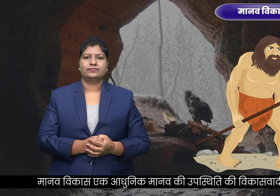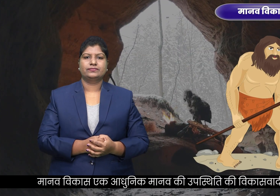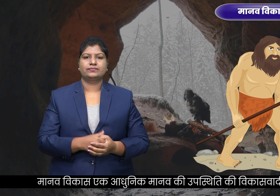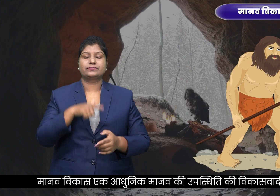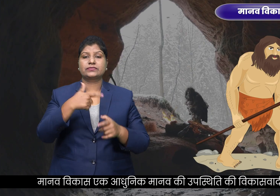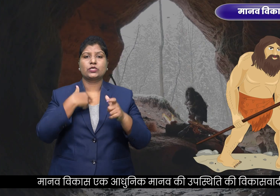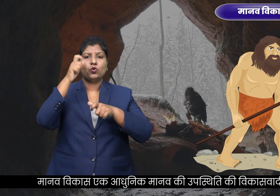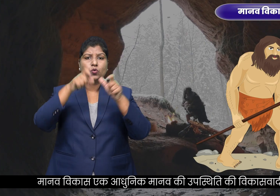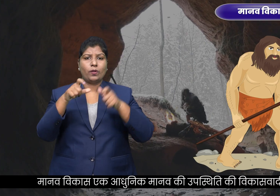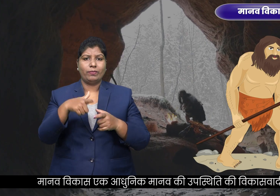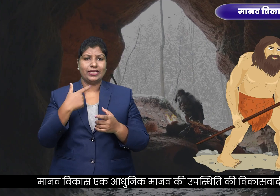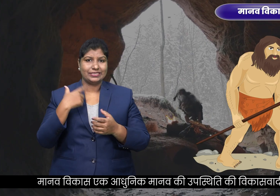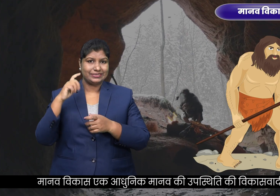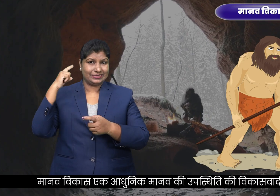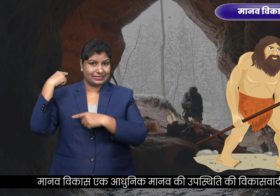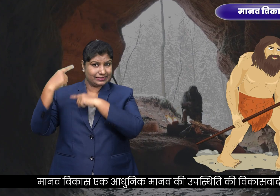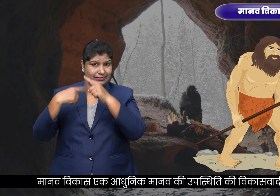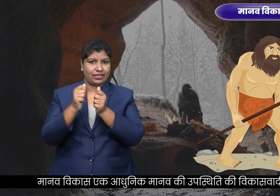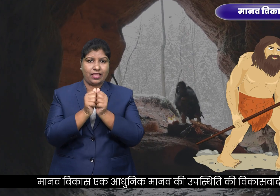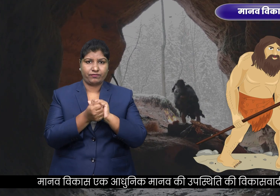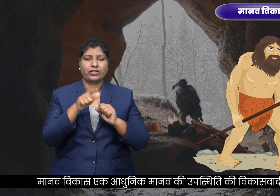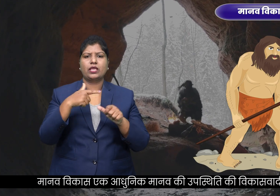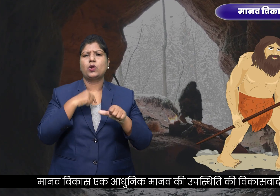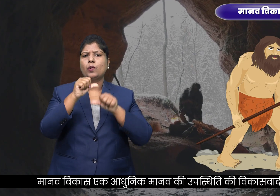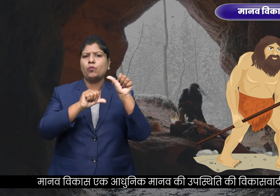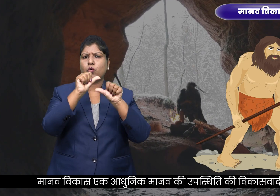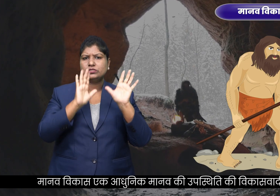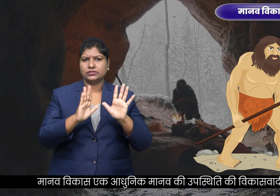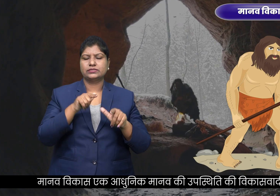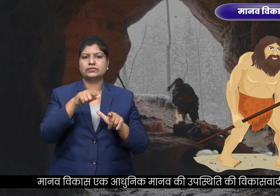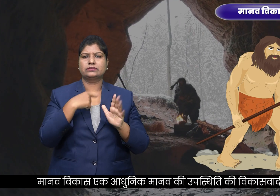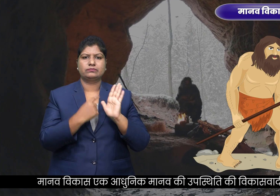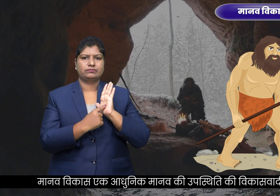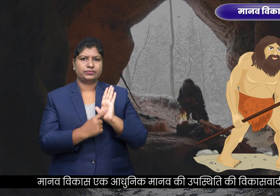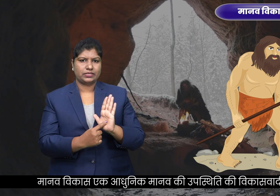मानव विकास एक आधुनिक मानव की उपस्थिति की विकासवादी प्रक्रिया है।